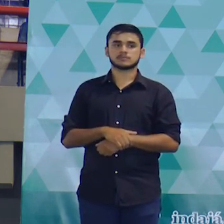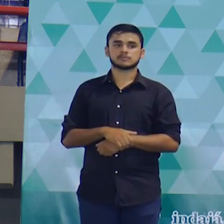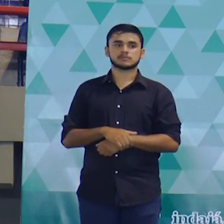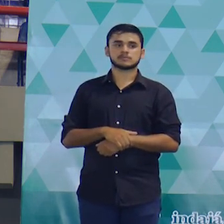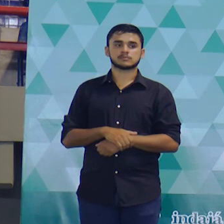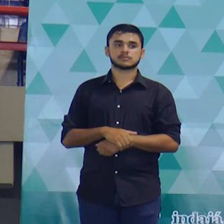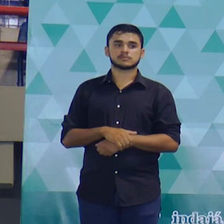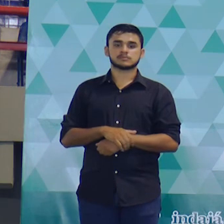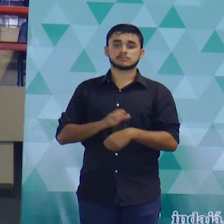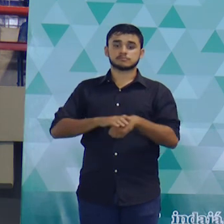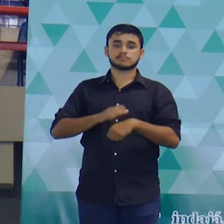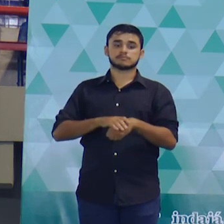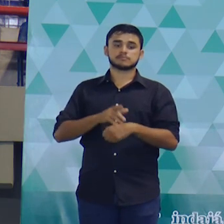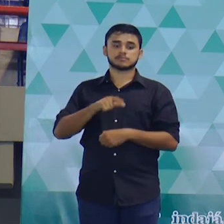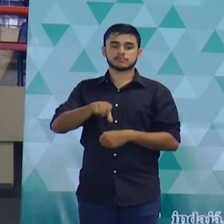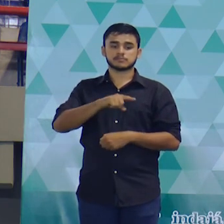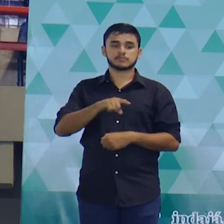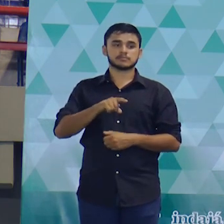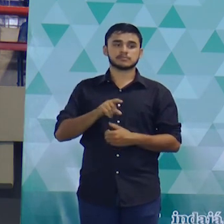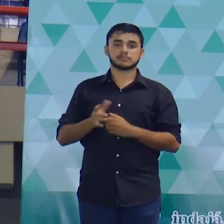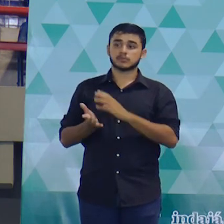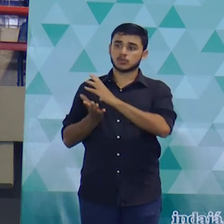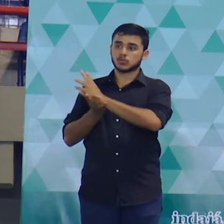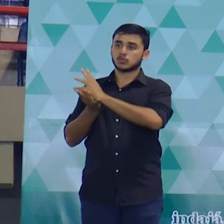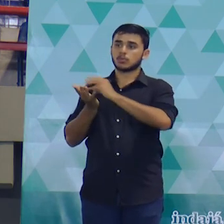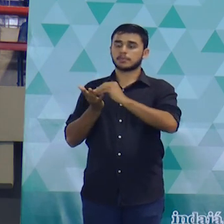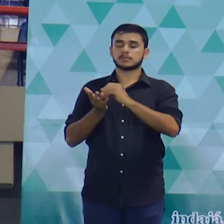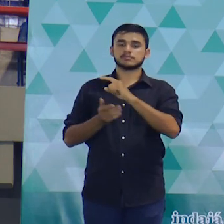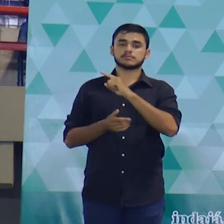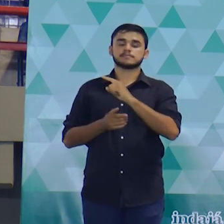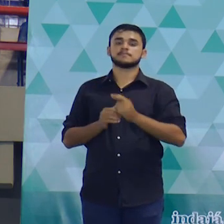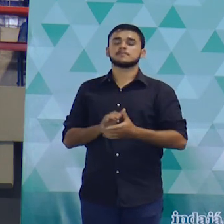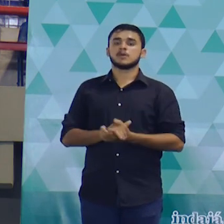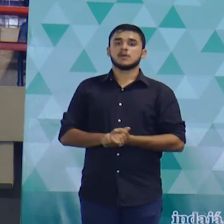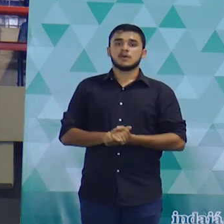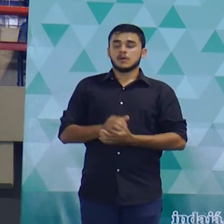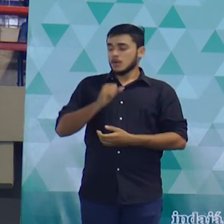Só um tempinho aí, pessoal, copiar a resolução.